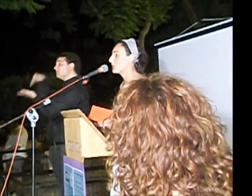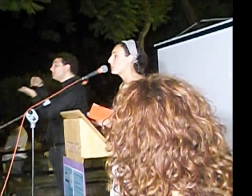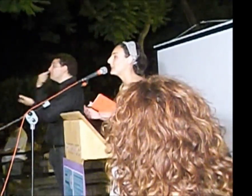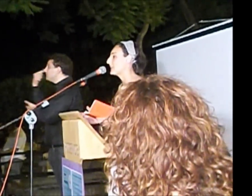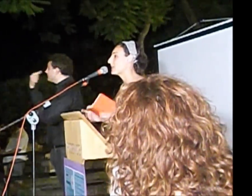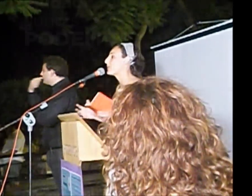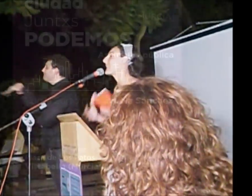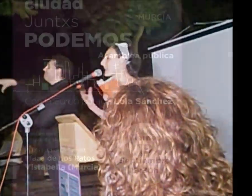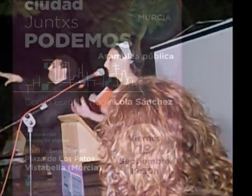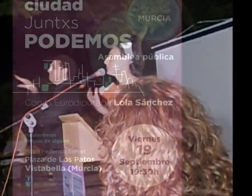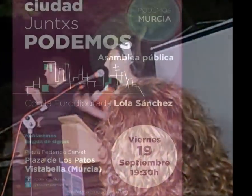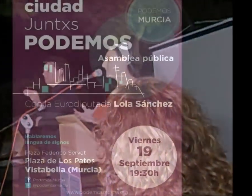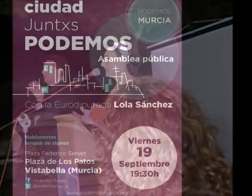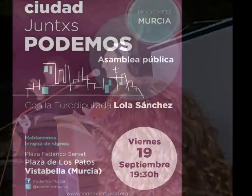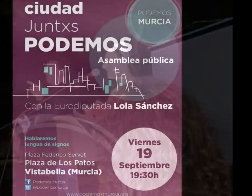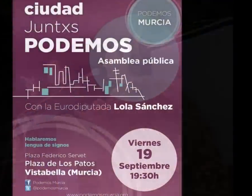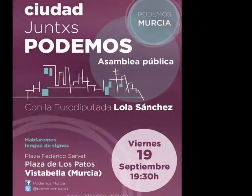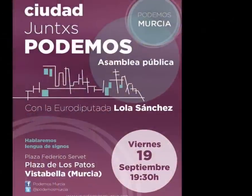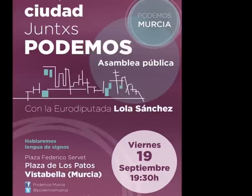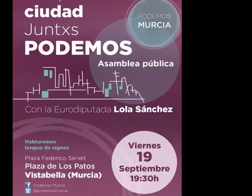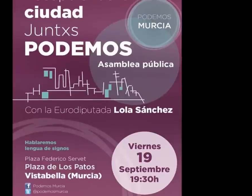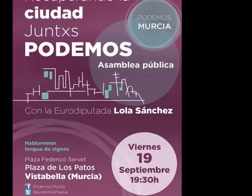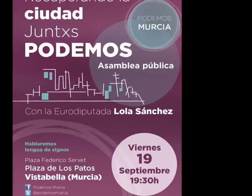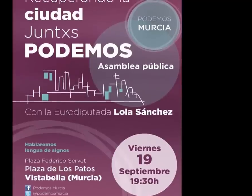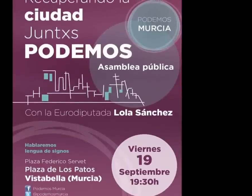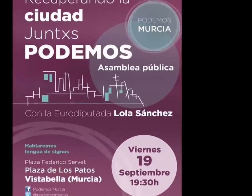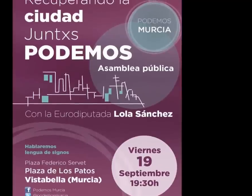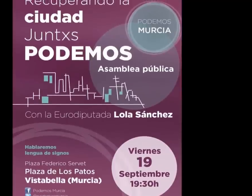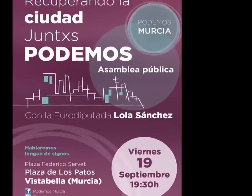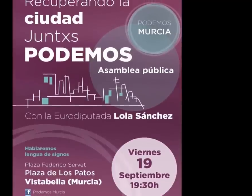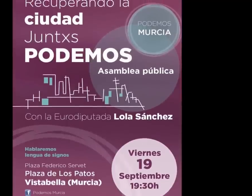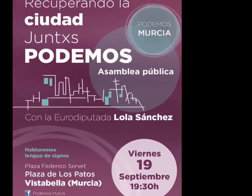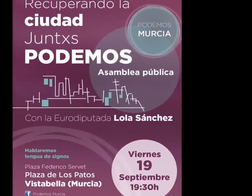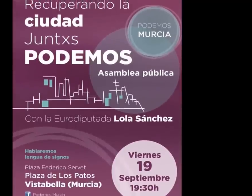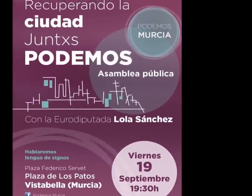eso se convertiría en una guerra constante.